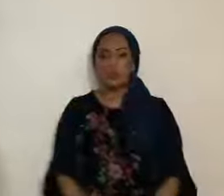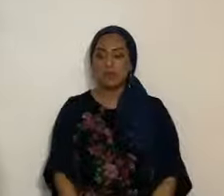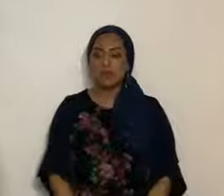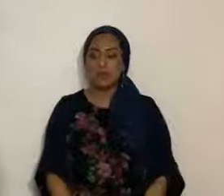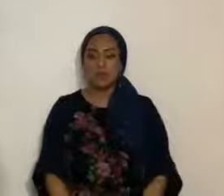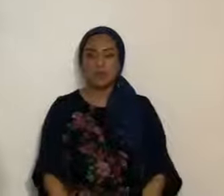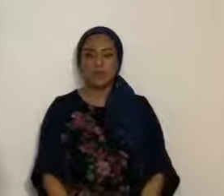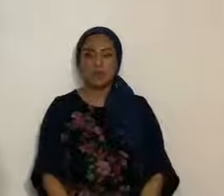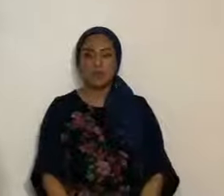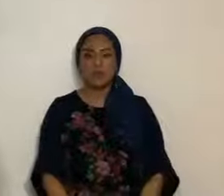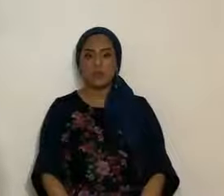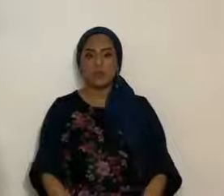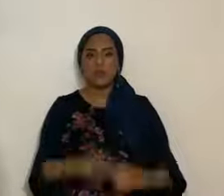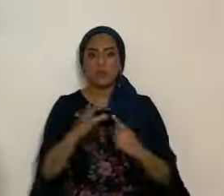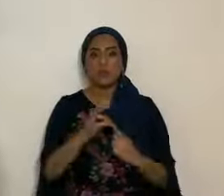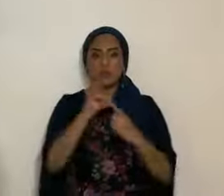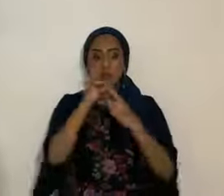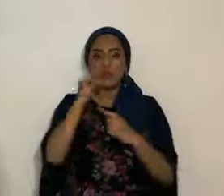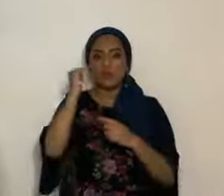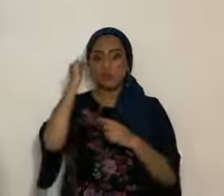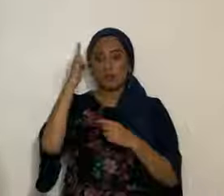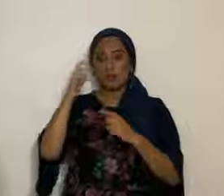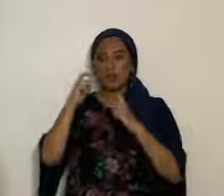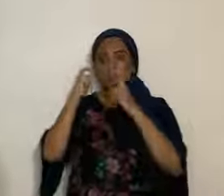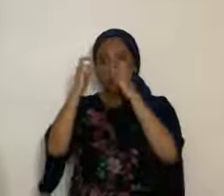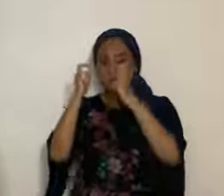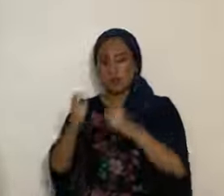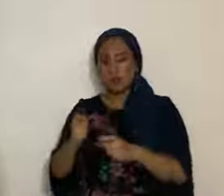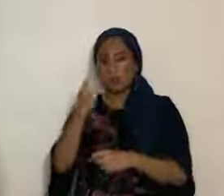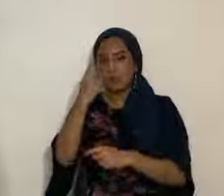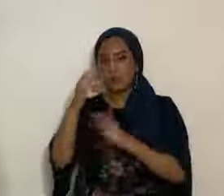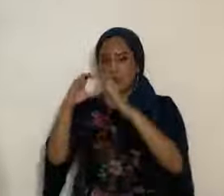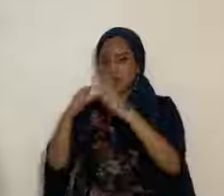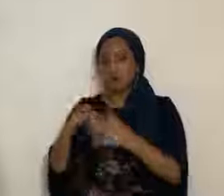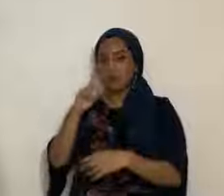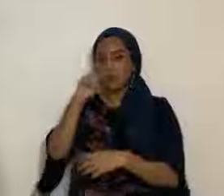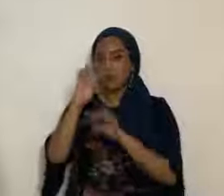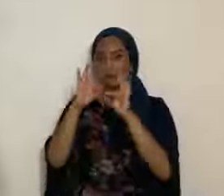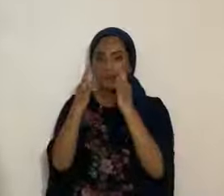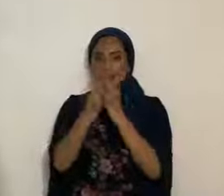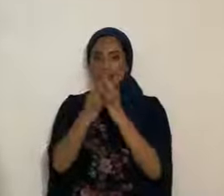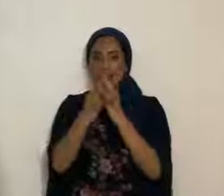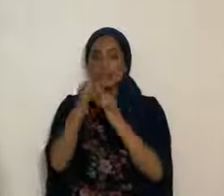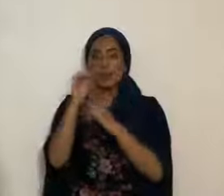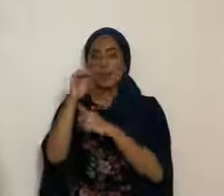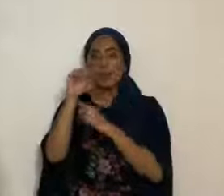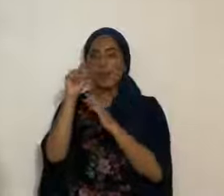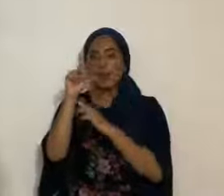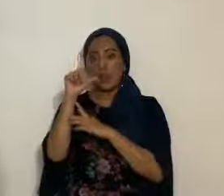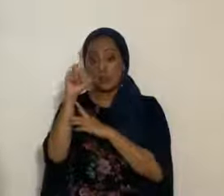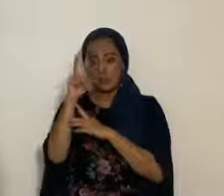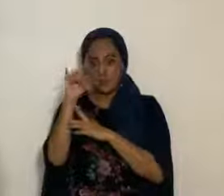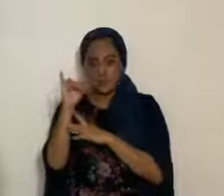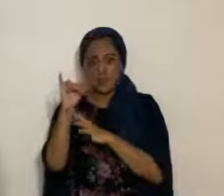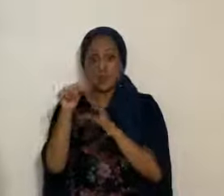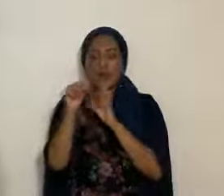este honor se lo dio o se lo concedió una tribu, a una familia, la tribu de Leví y la familia